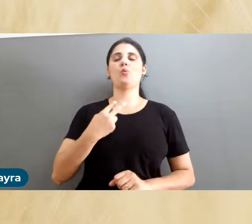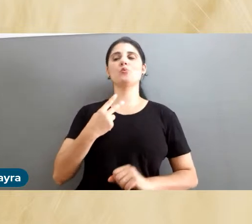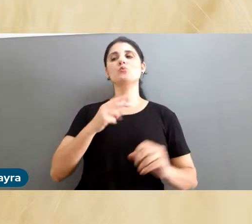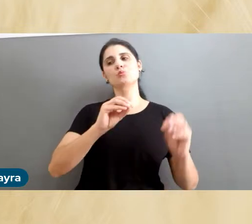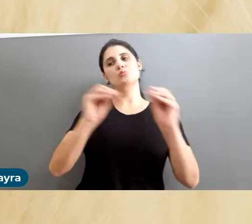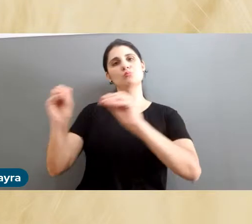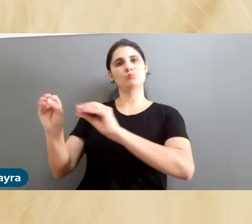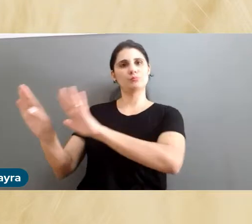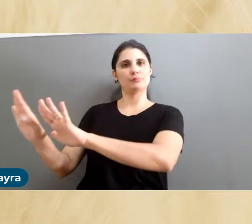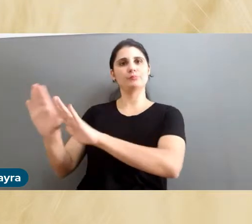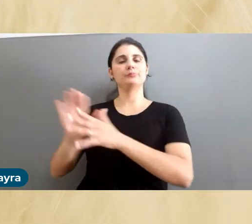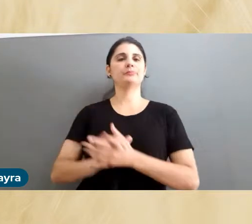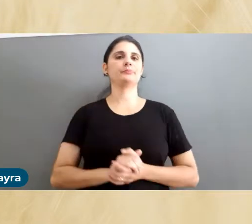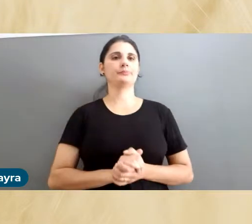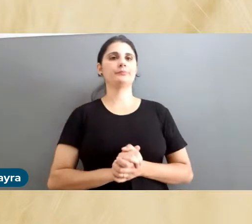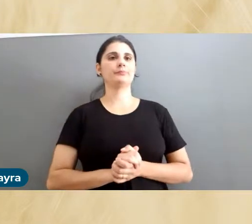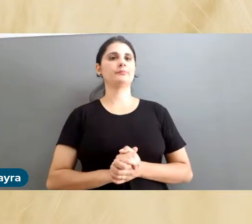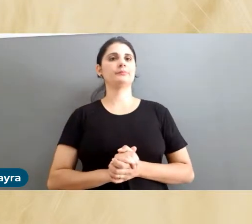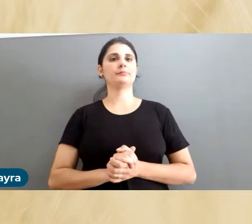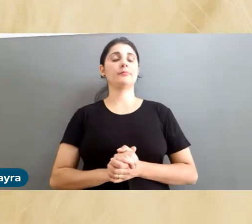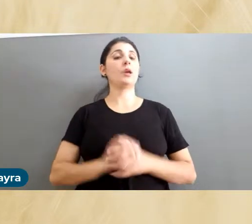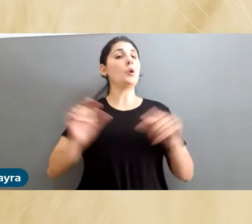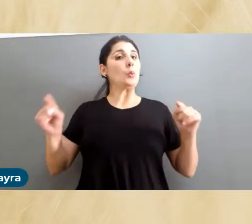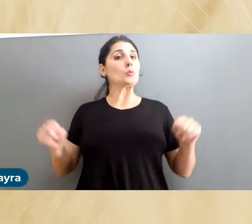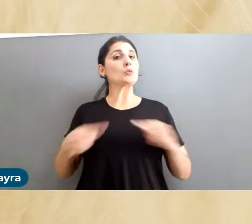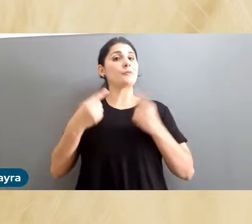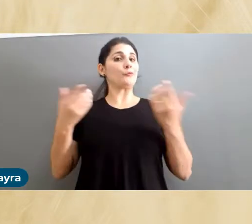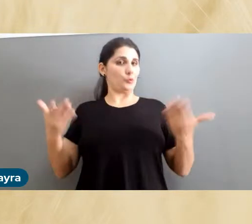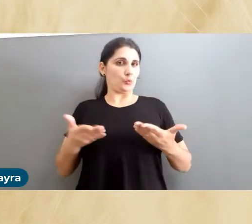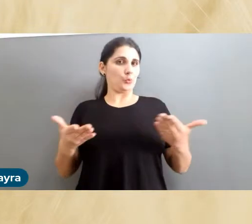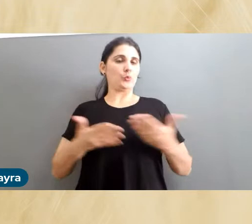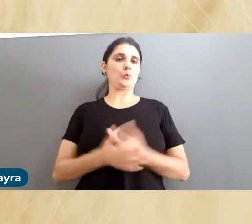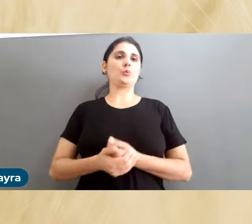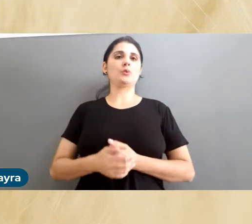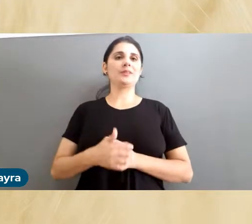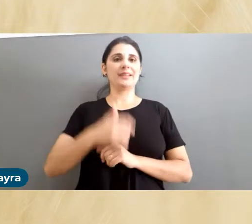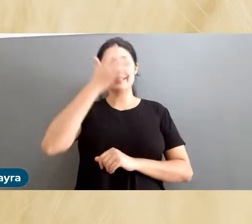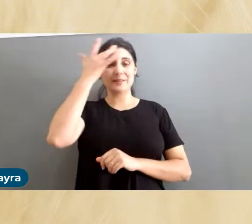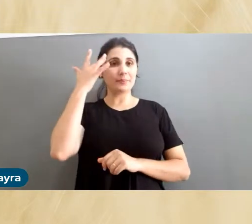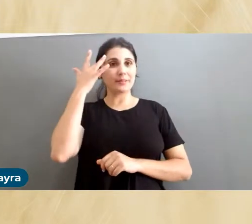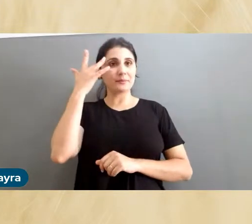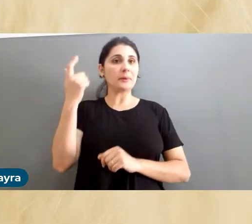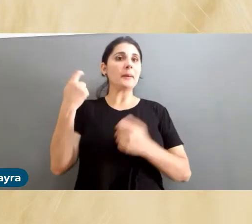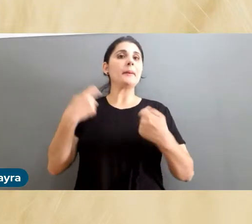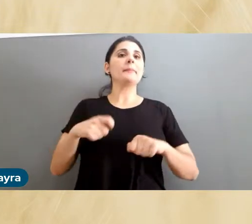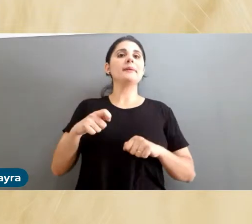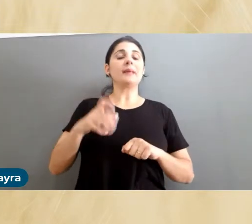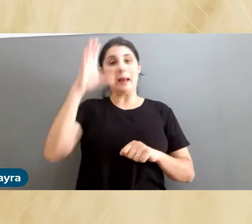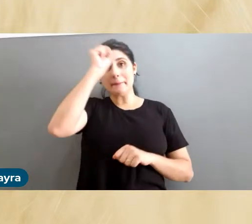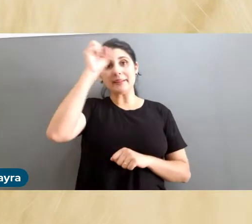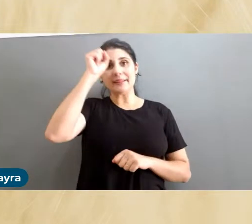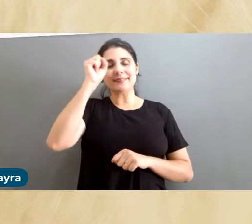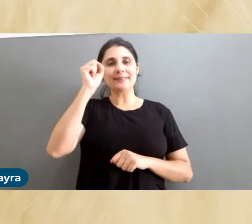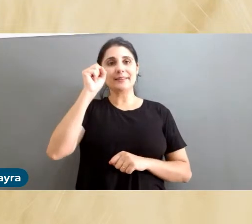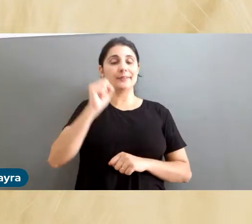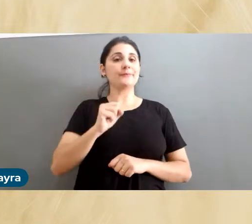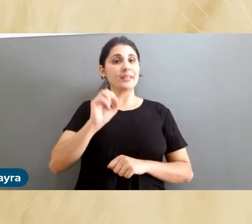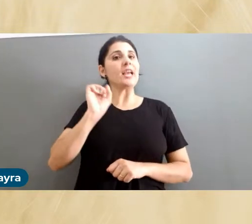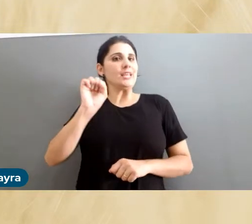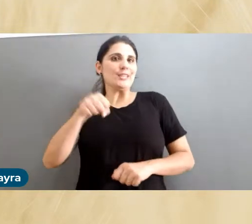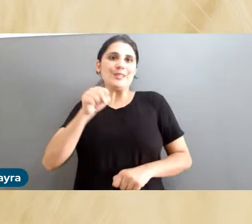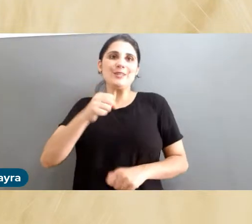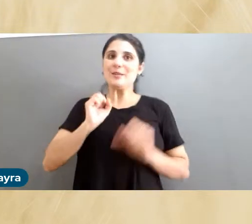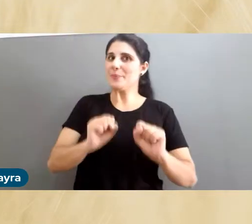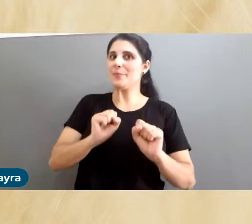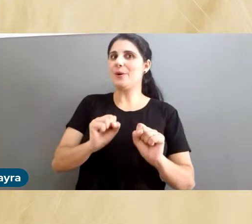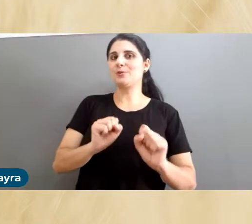cuide. Um dos grandes desafios da atualidade é que as pessoas precisam aprender a dizer sim e também a